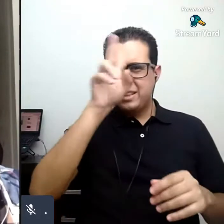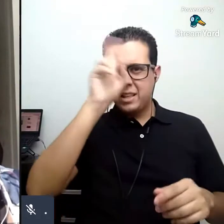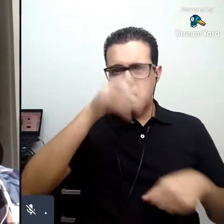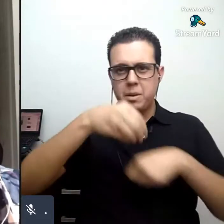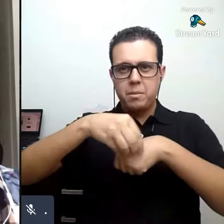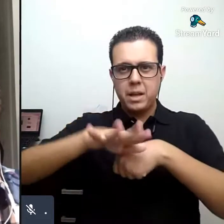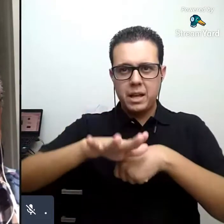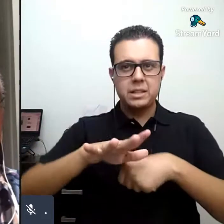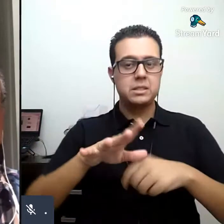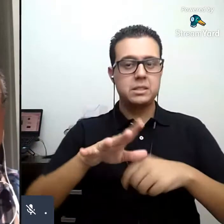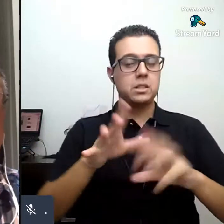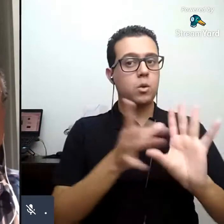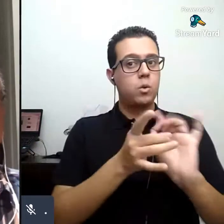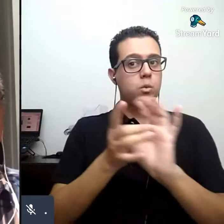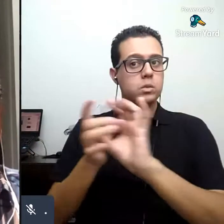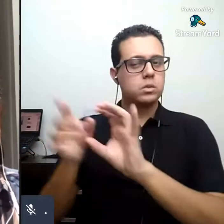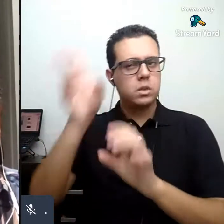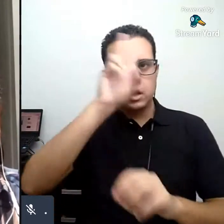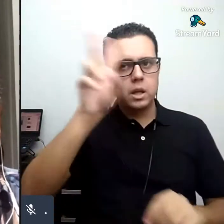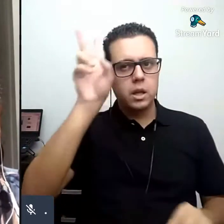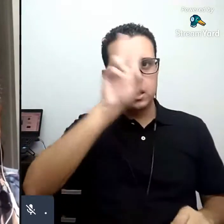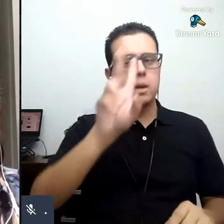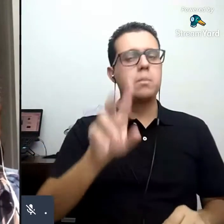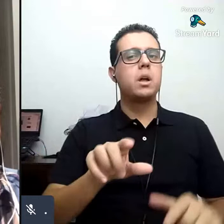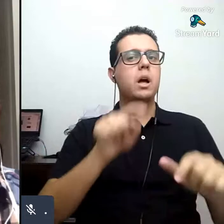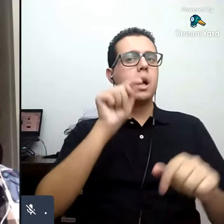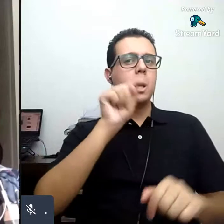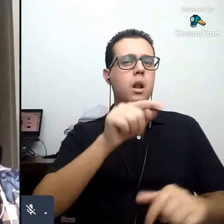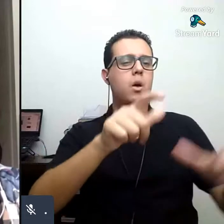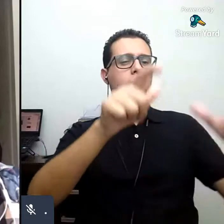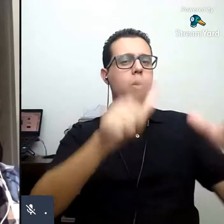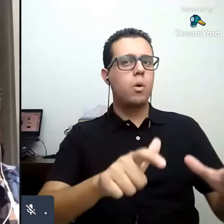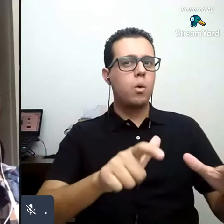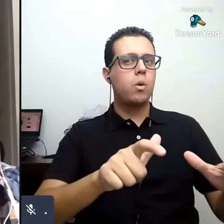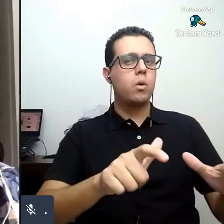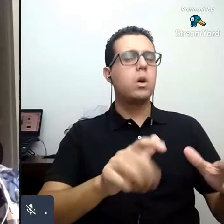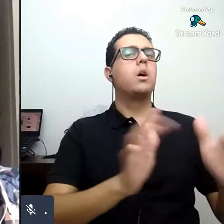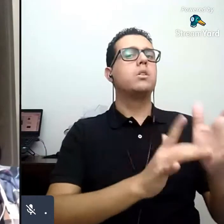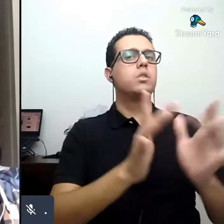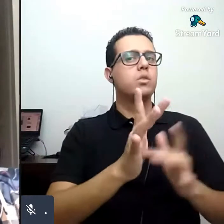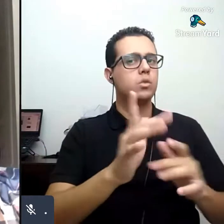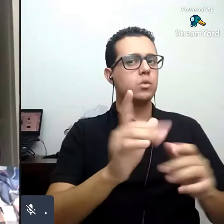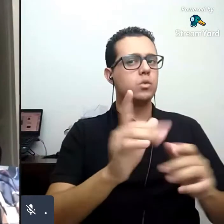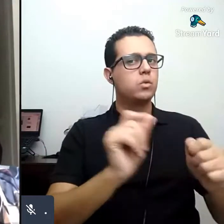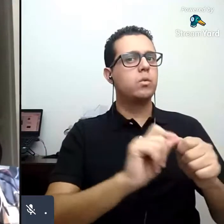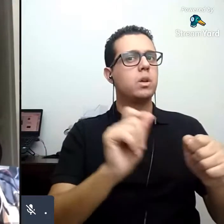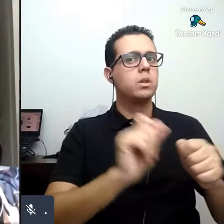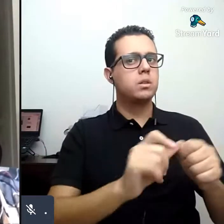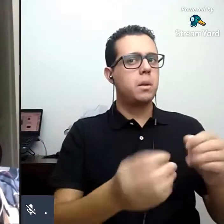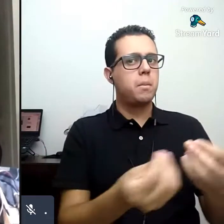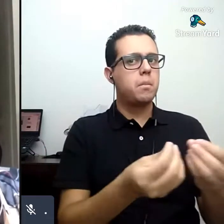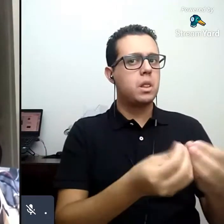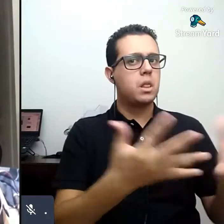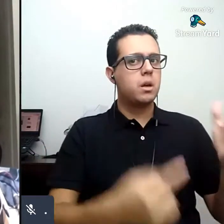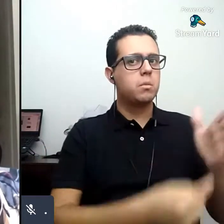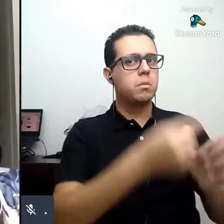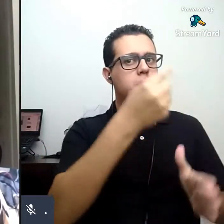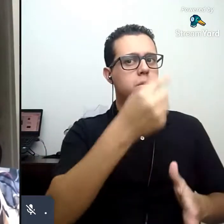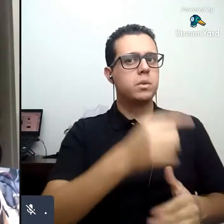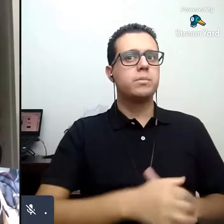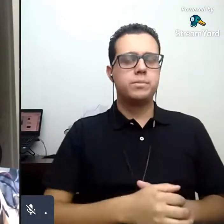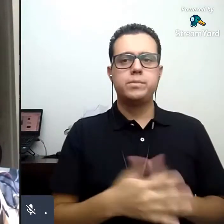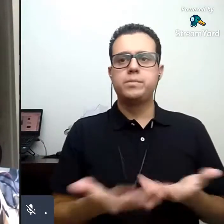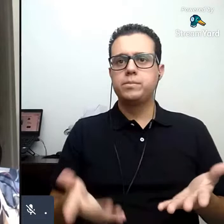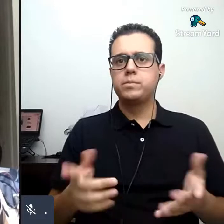de volta a memória que foi ali que Jesus fez o primeiro milagre. Então, o que eu preciso, e nas palavras de